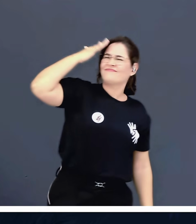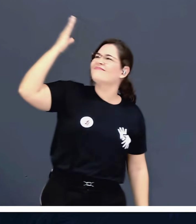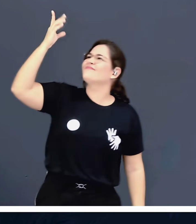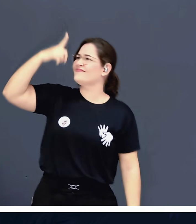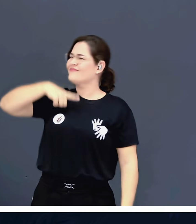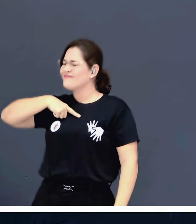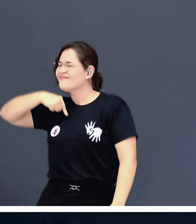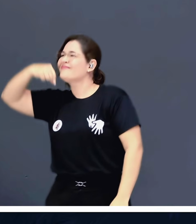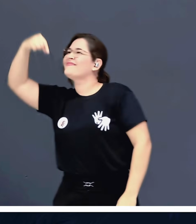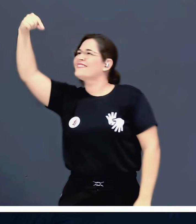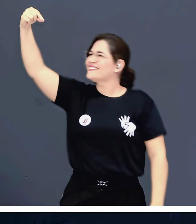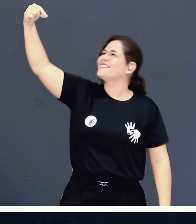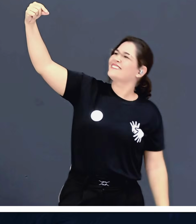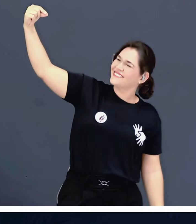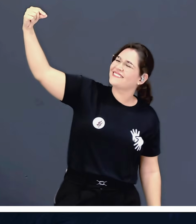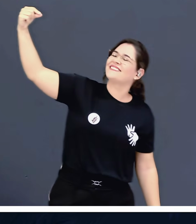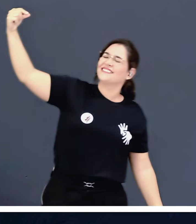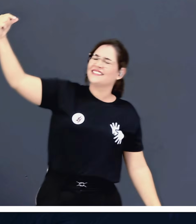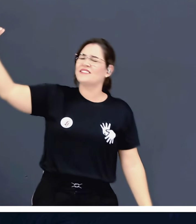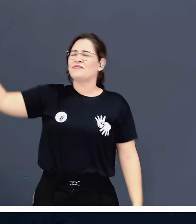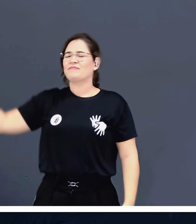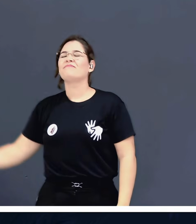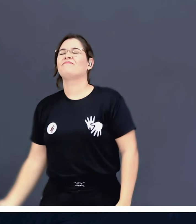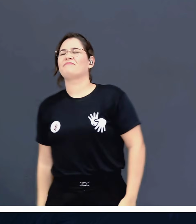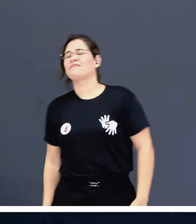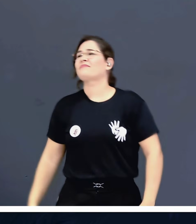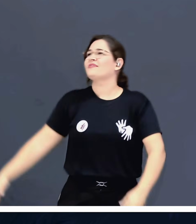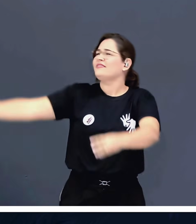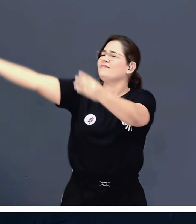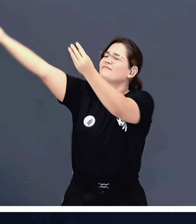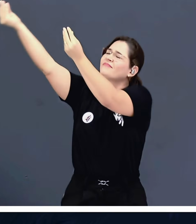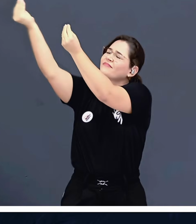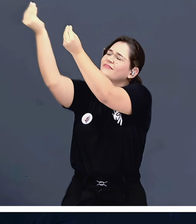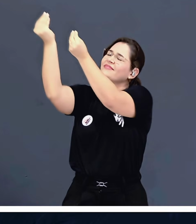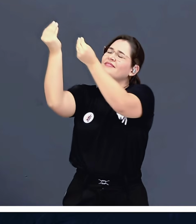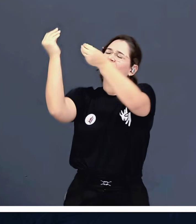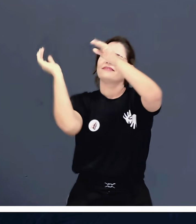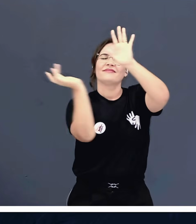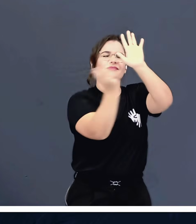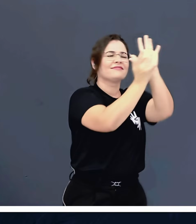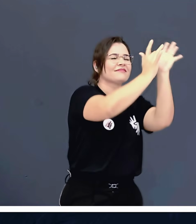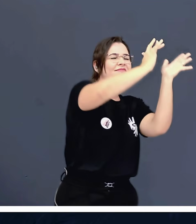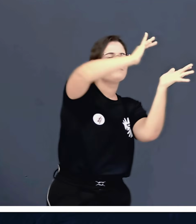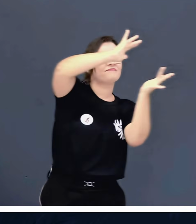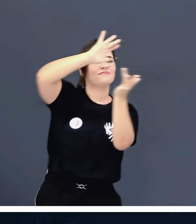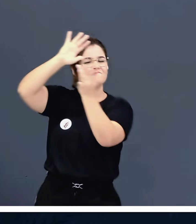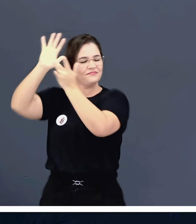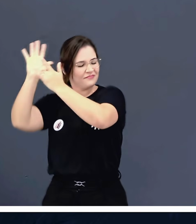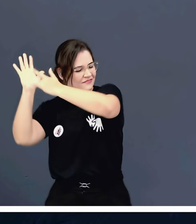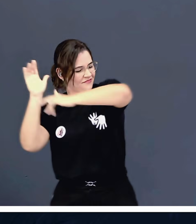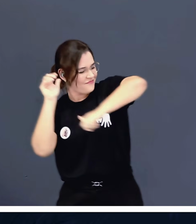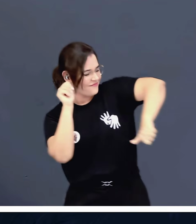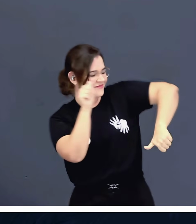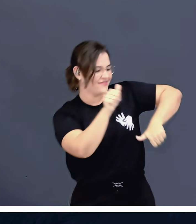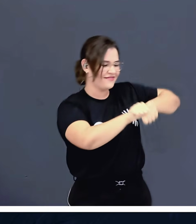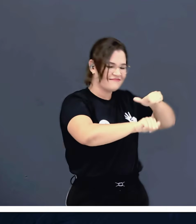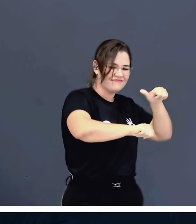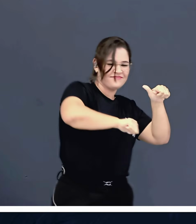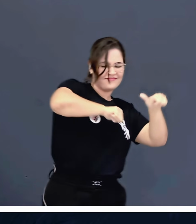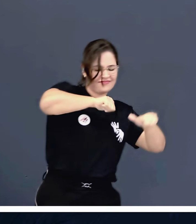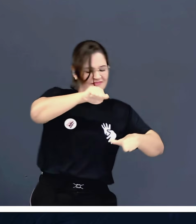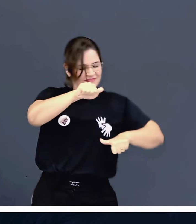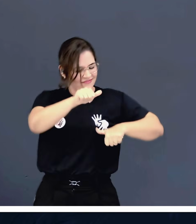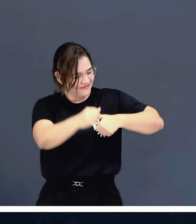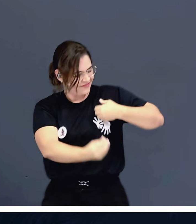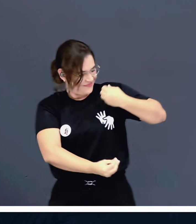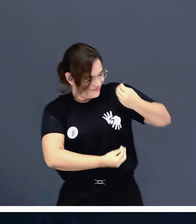depois que um dia me escolheu, me entregou tudo que era seu e